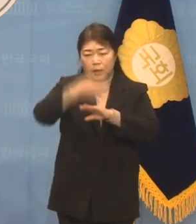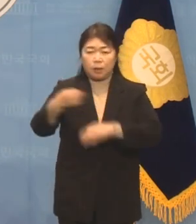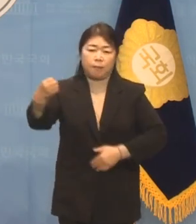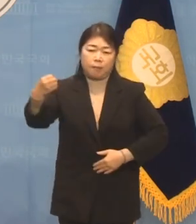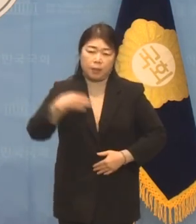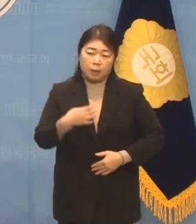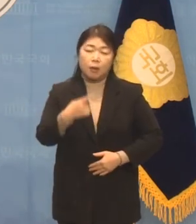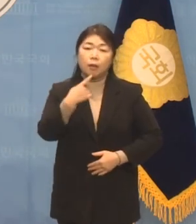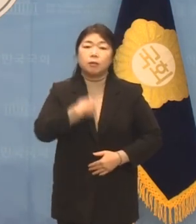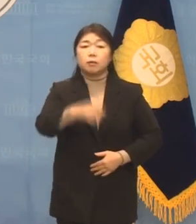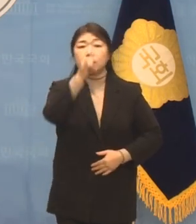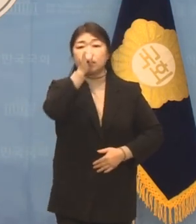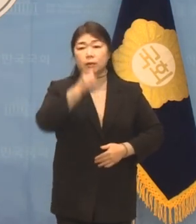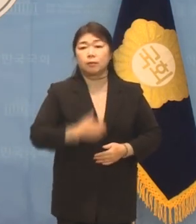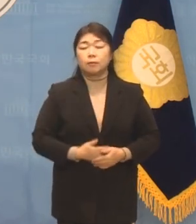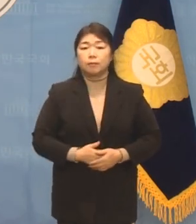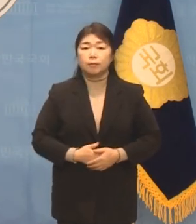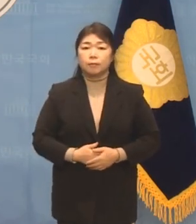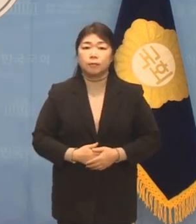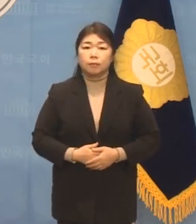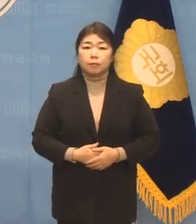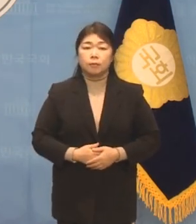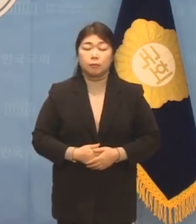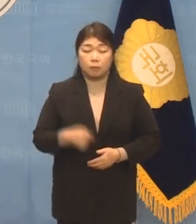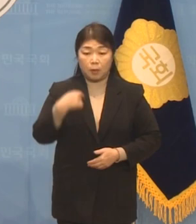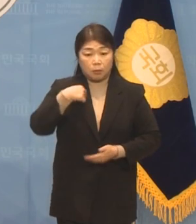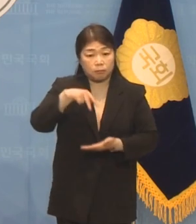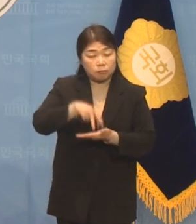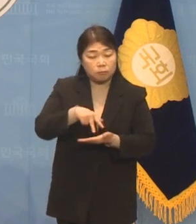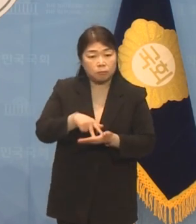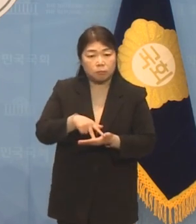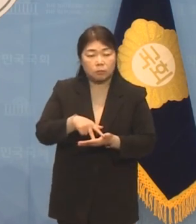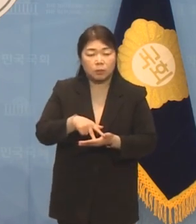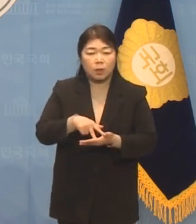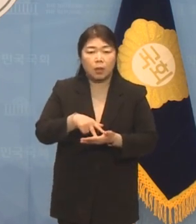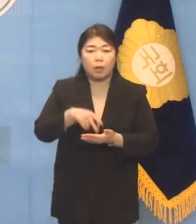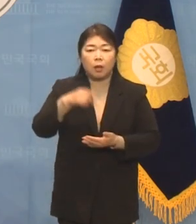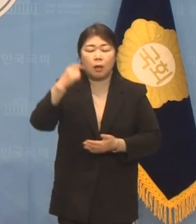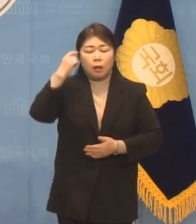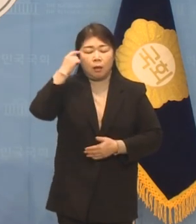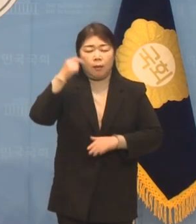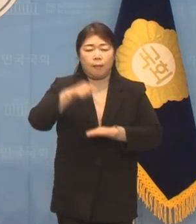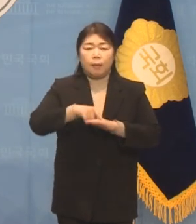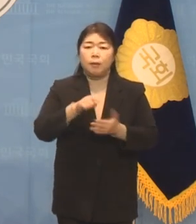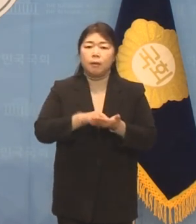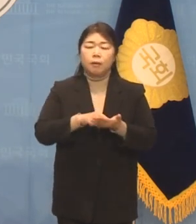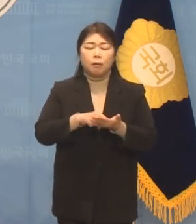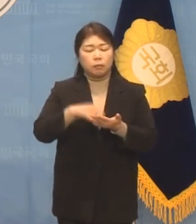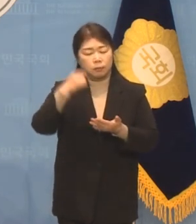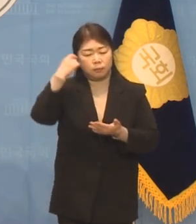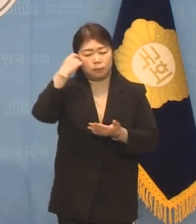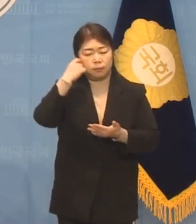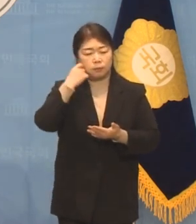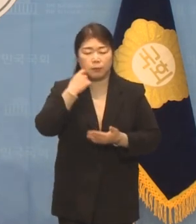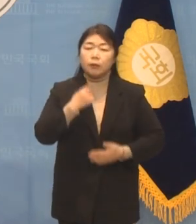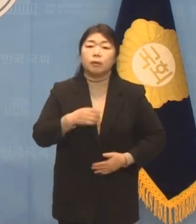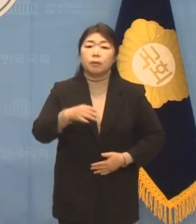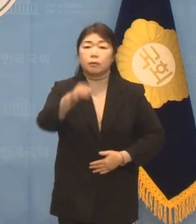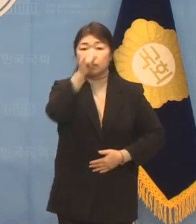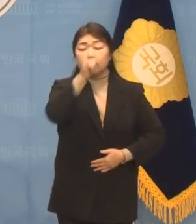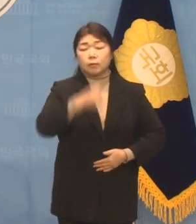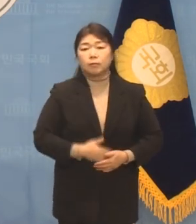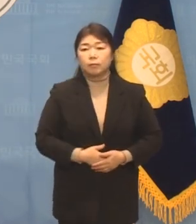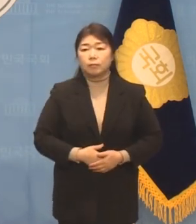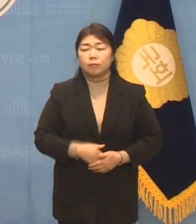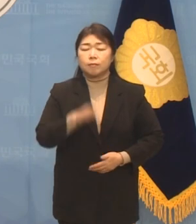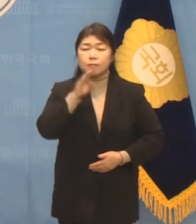일이 있었습니다. 저로서는 만감이 교차하는 순간이었습니다. 저는 지금도 그